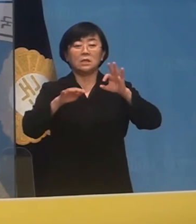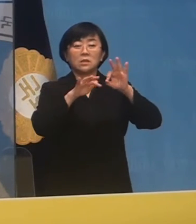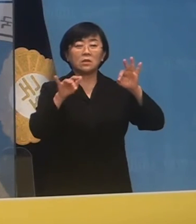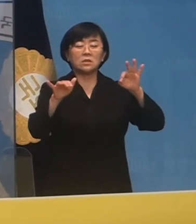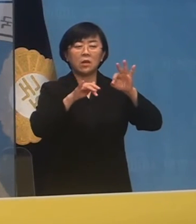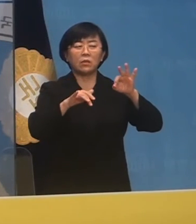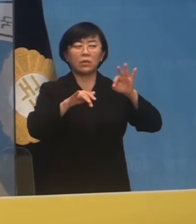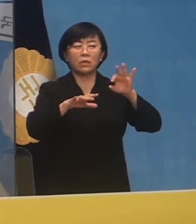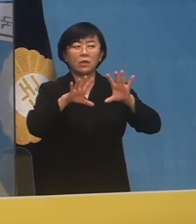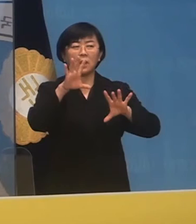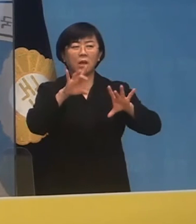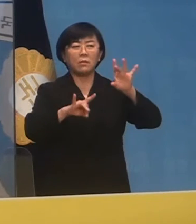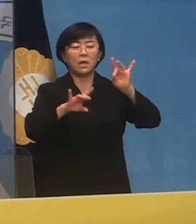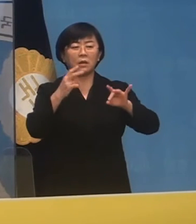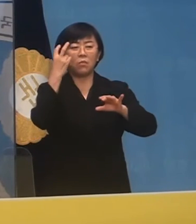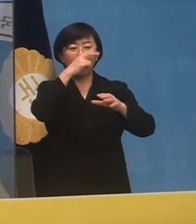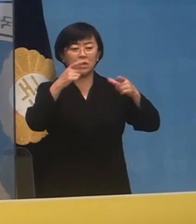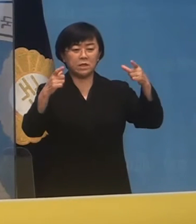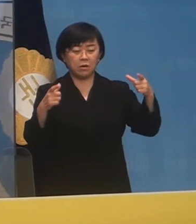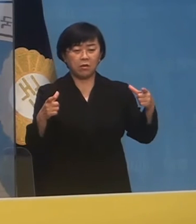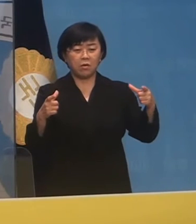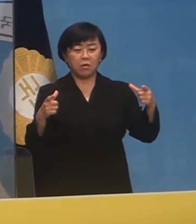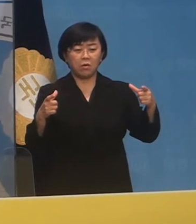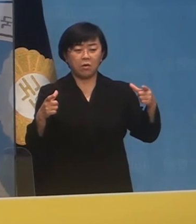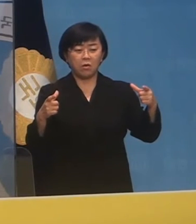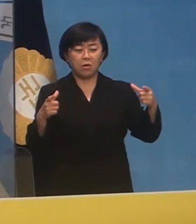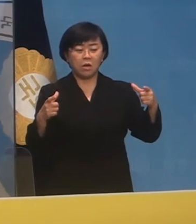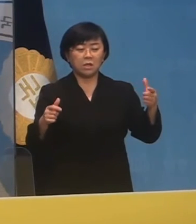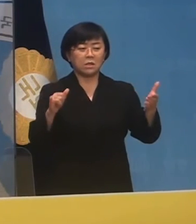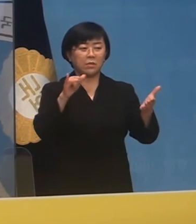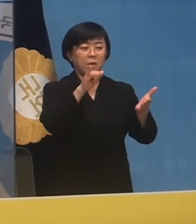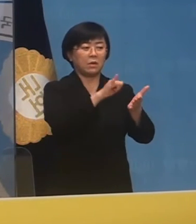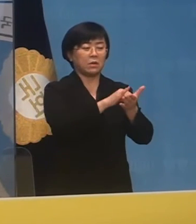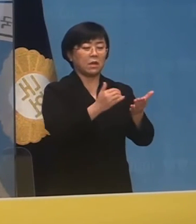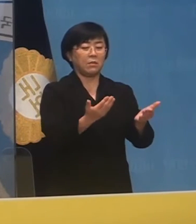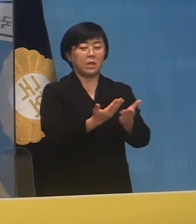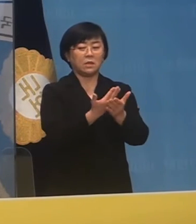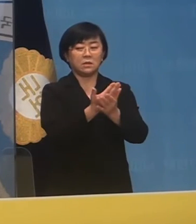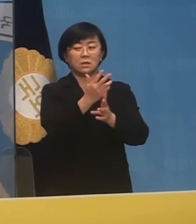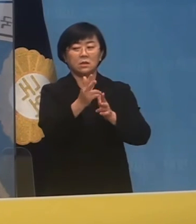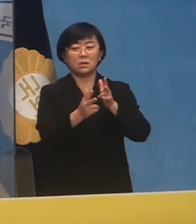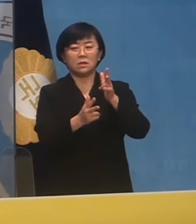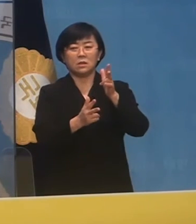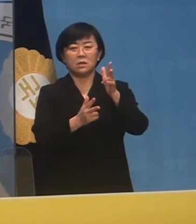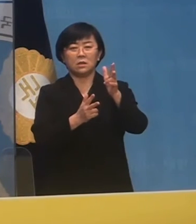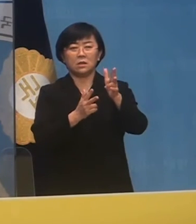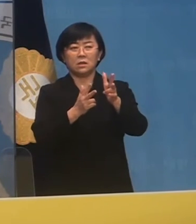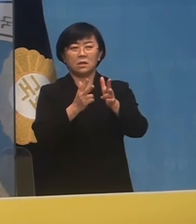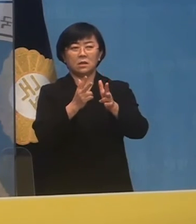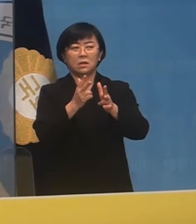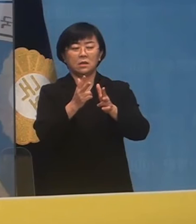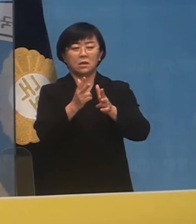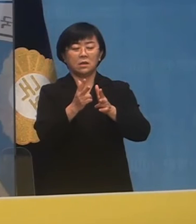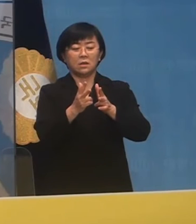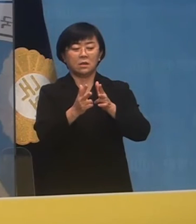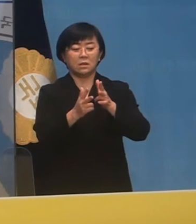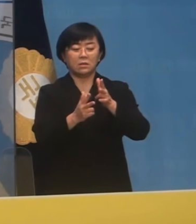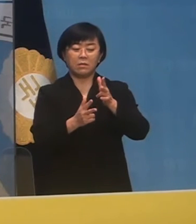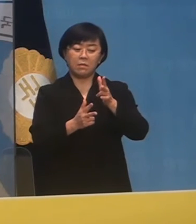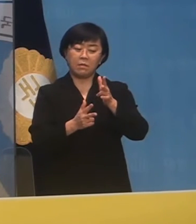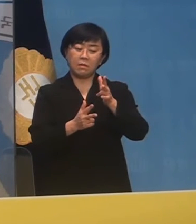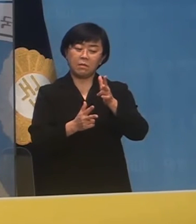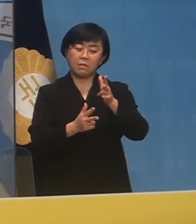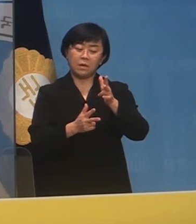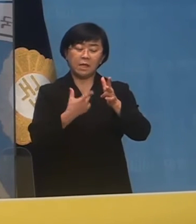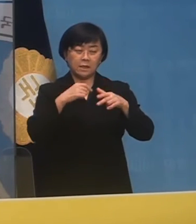서천갯벌의 습지 보호 지역과 새만금 지구 개발 사업의 대체 서식지가 지정되어